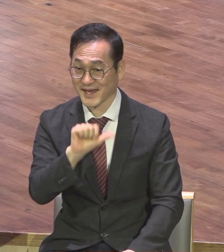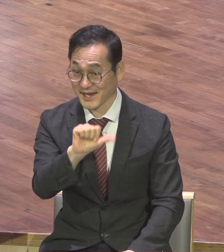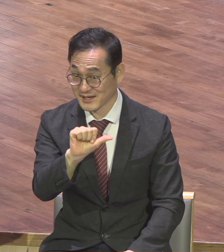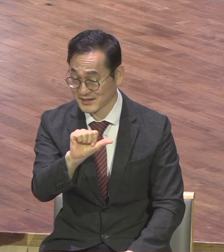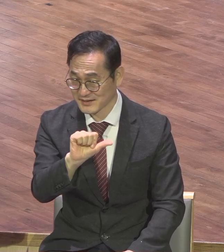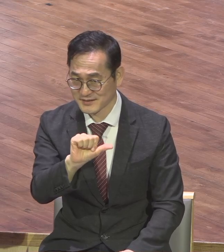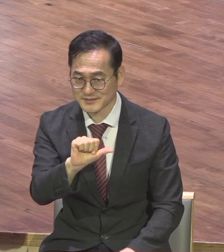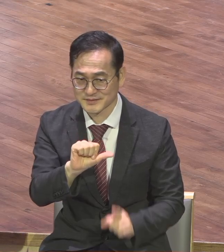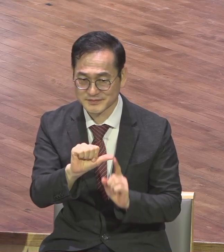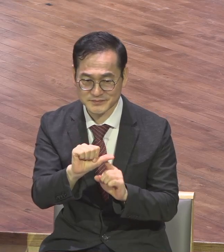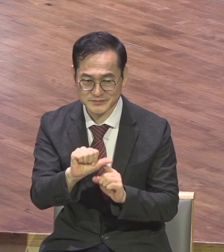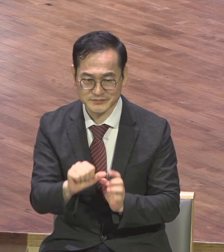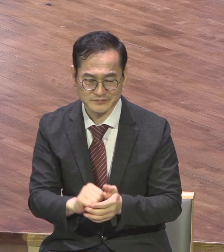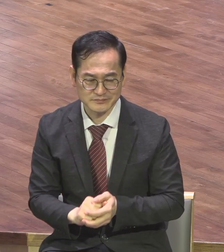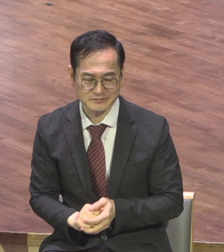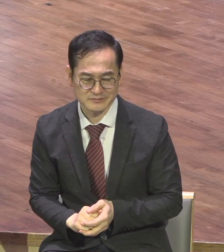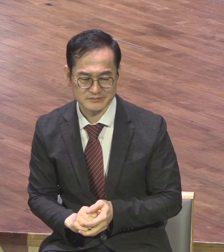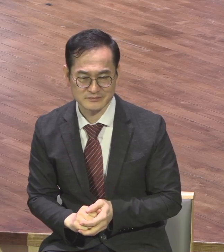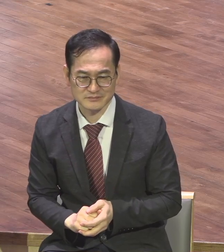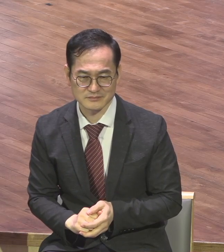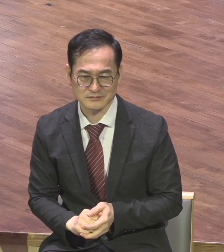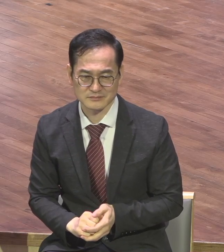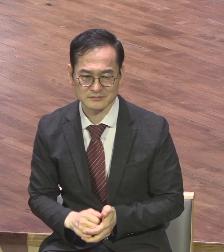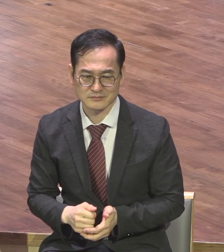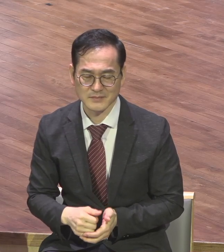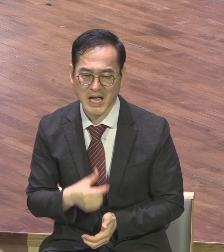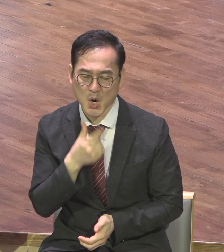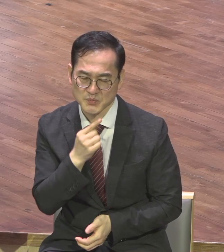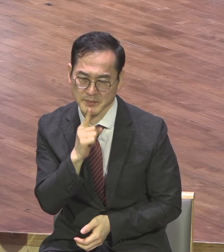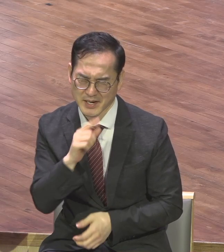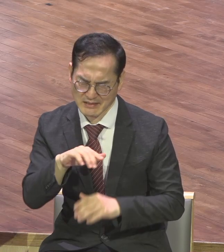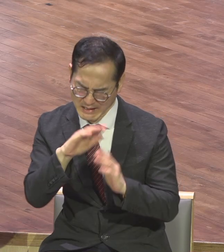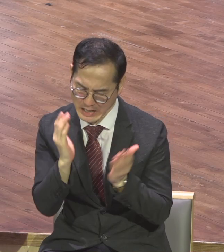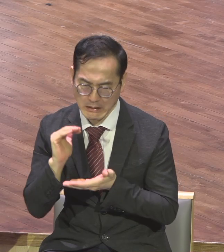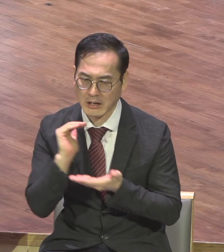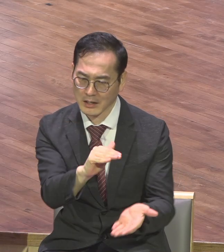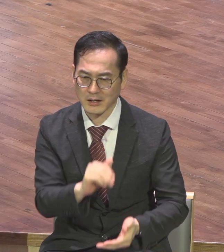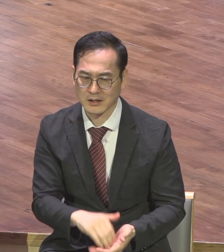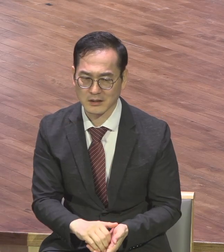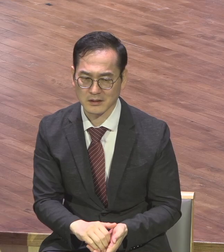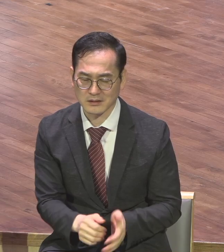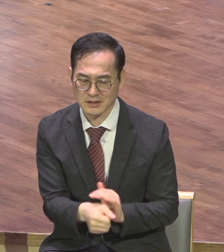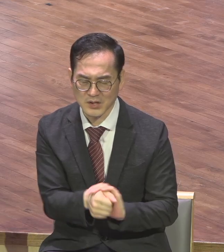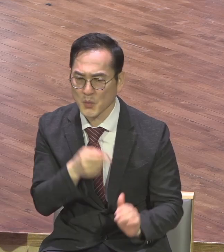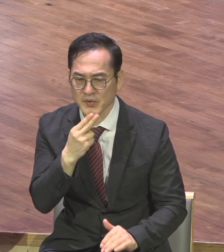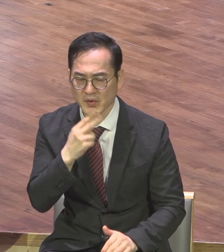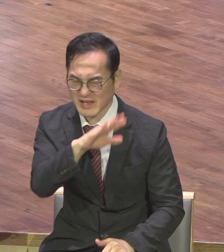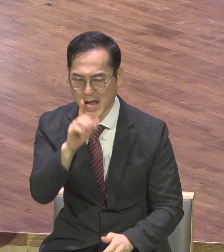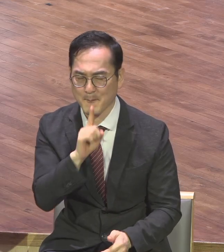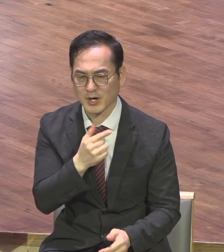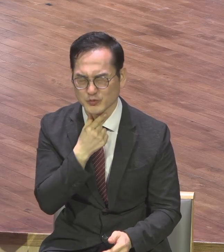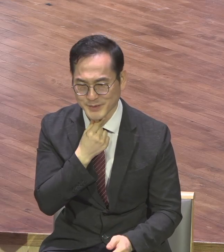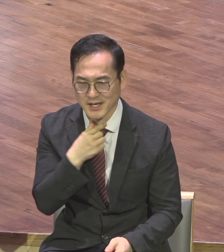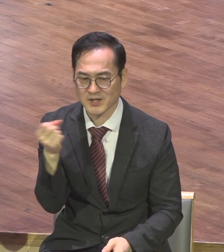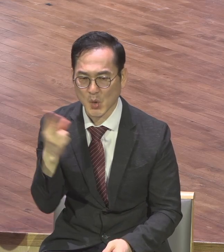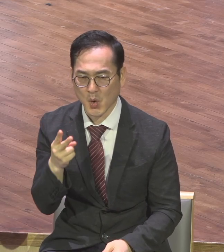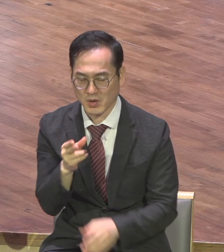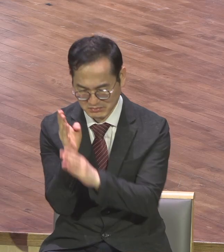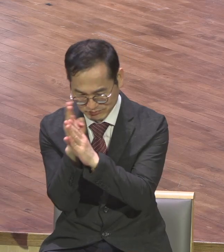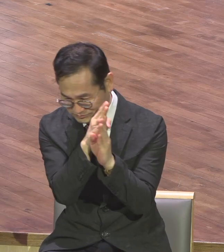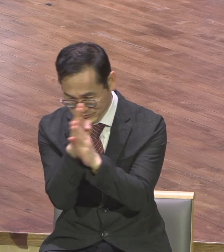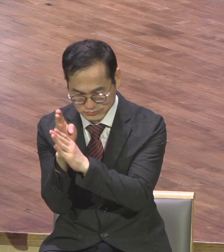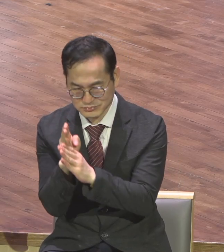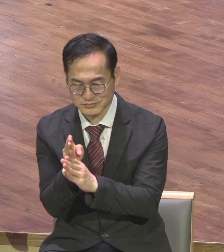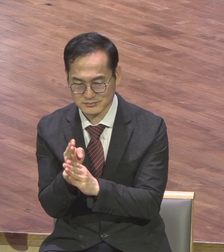A형은 은근히 할 말 다 한다. 내숭이 있다. 뒤끝이 좀 긴